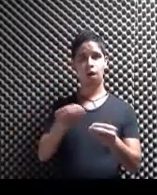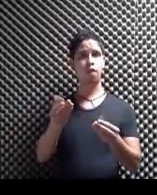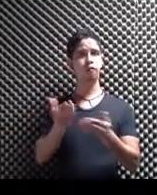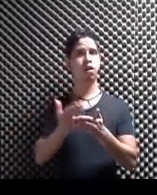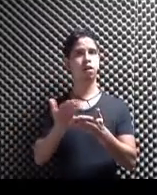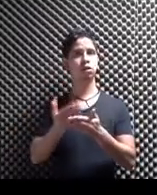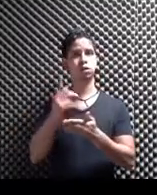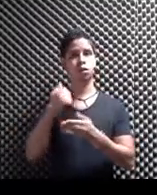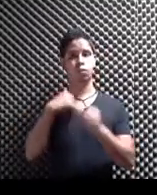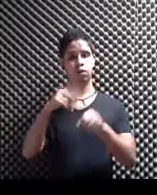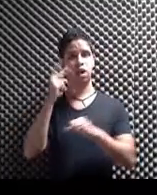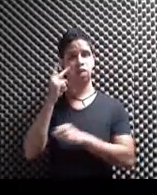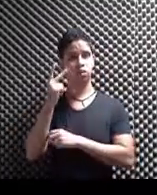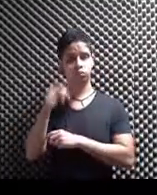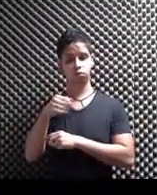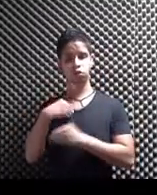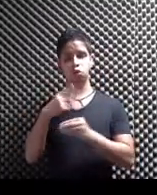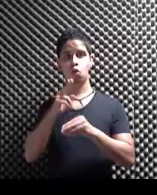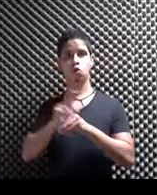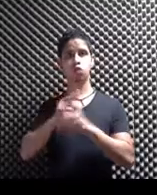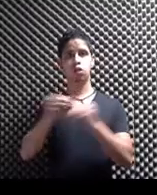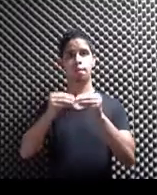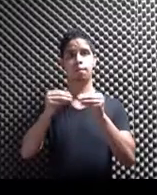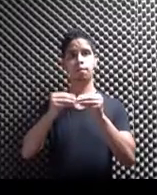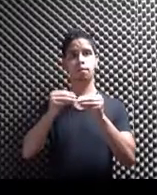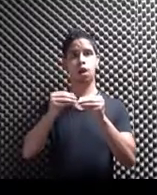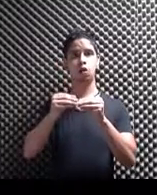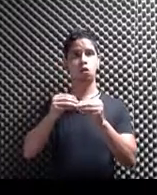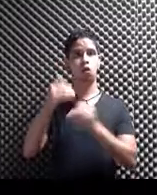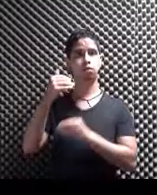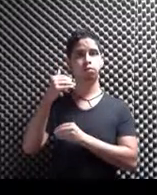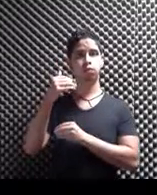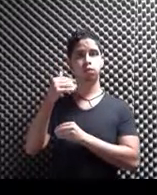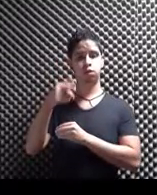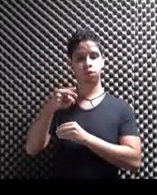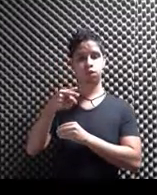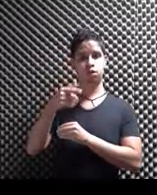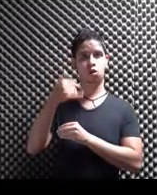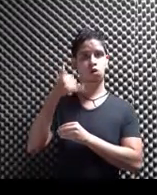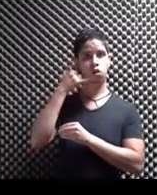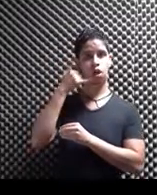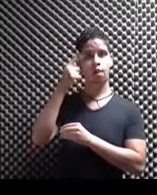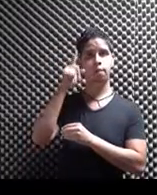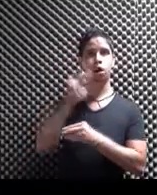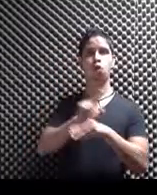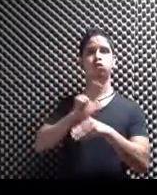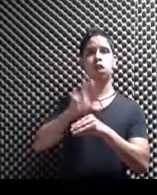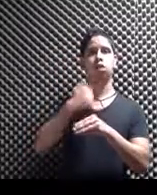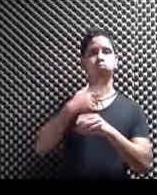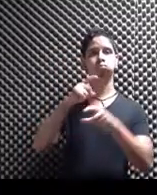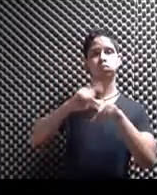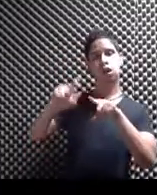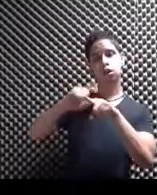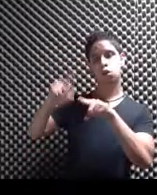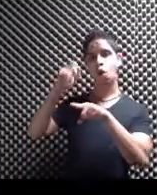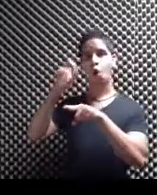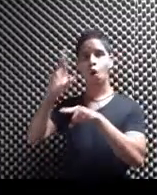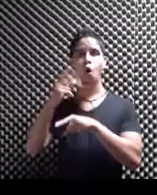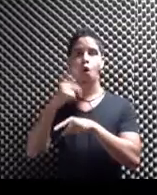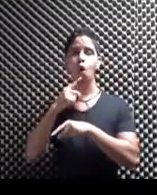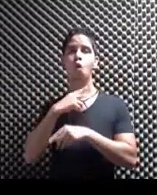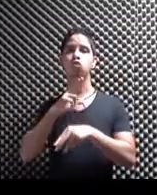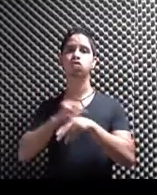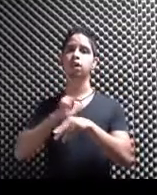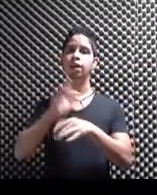de que se utiliza más los artefactos tecnológicos para enviar mensajes de texto, para navegar en la